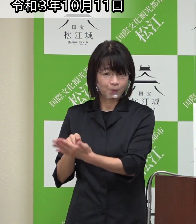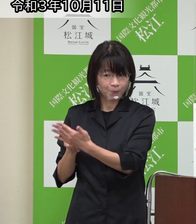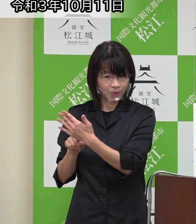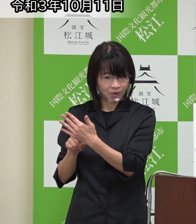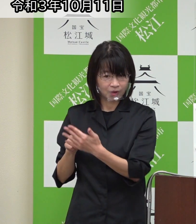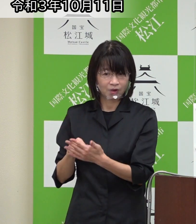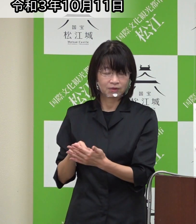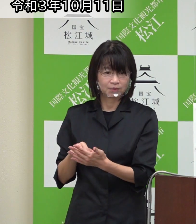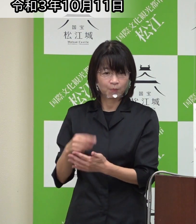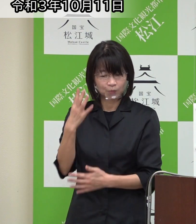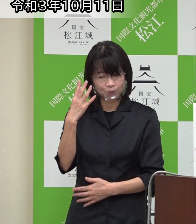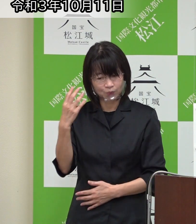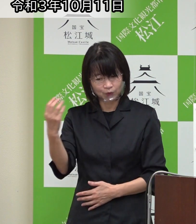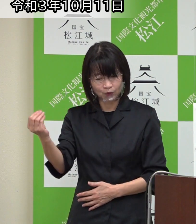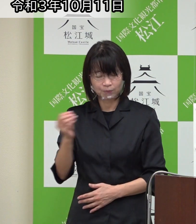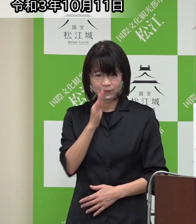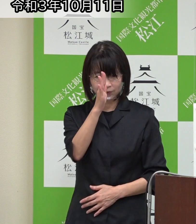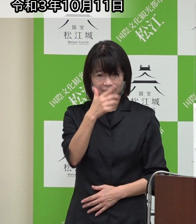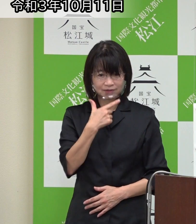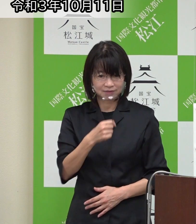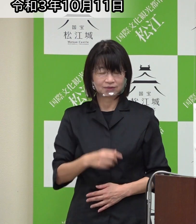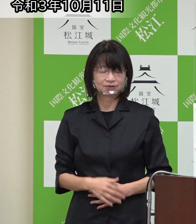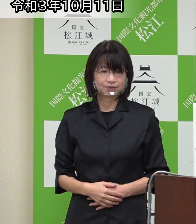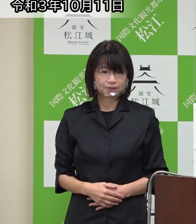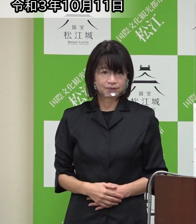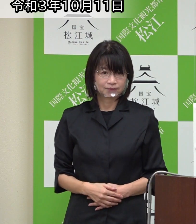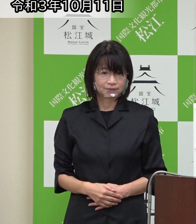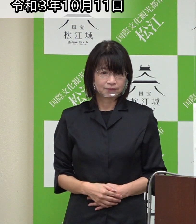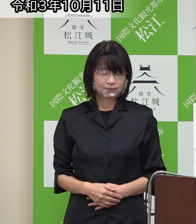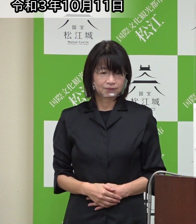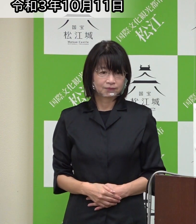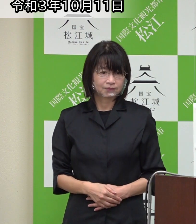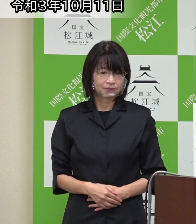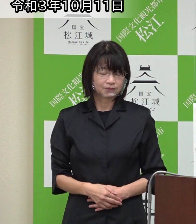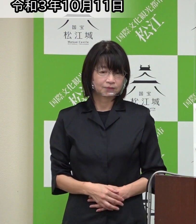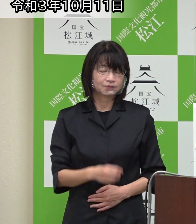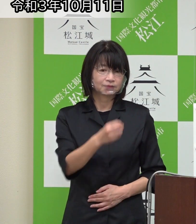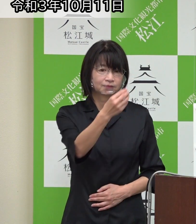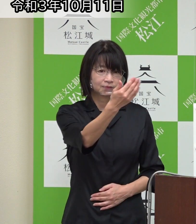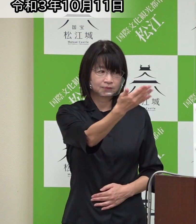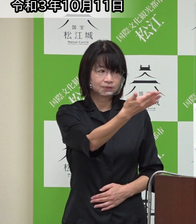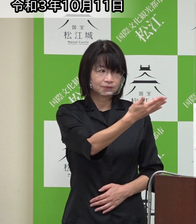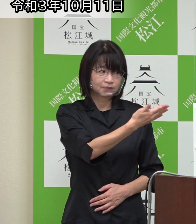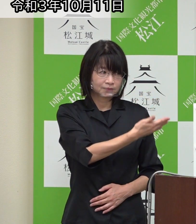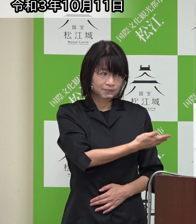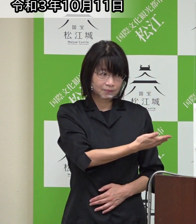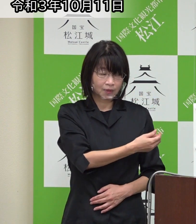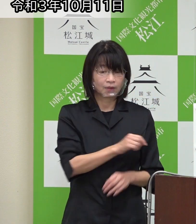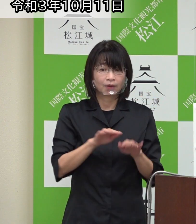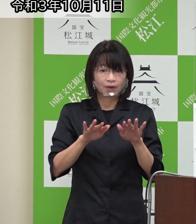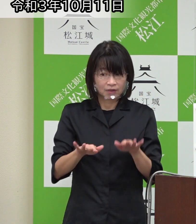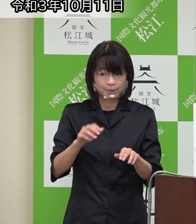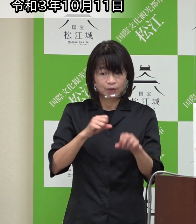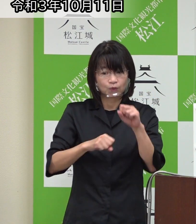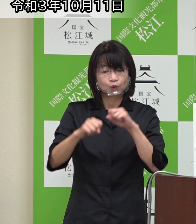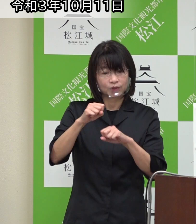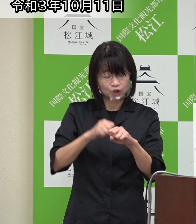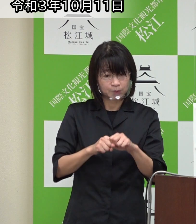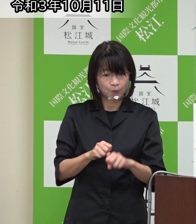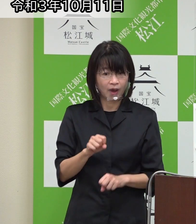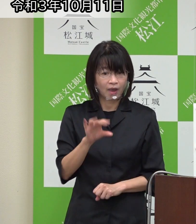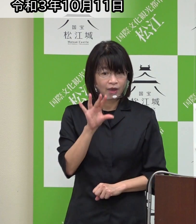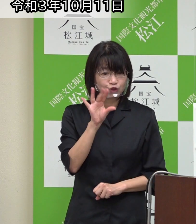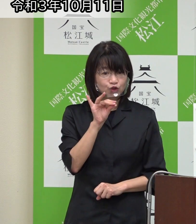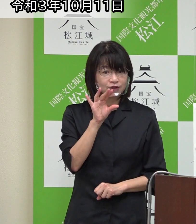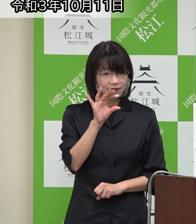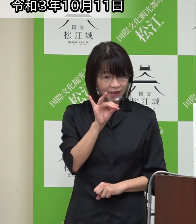識を持っておりますね。 ちょっと整理をしたいんですけども、今現在やっておられる取り組みとしてツイッターがありますと、フェイスブック